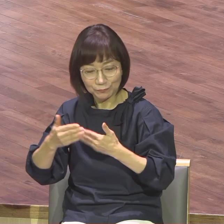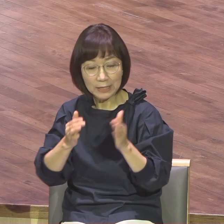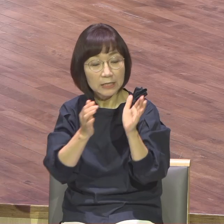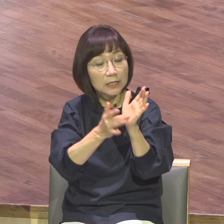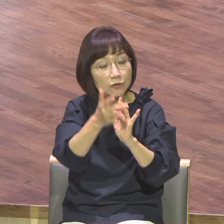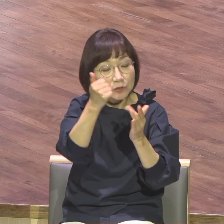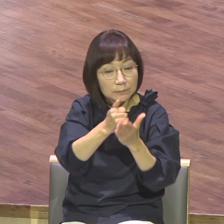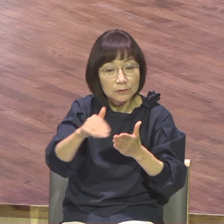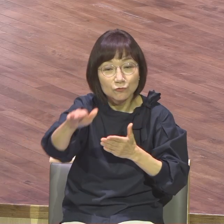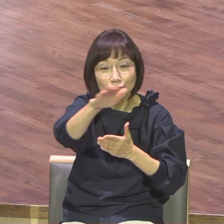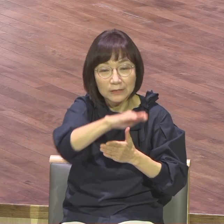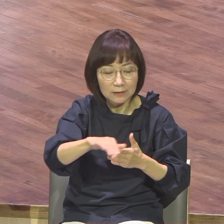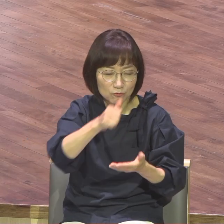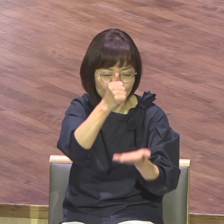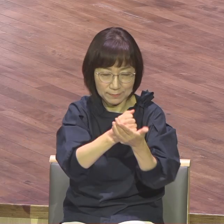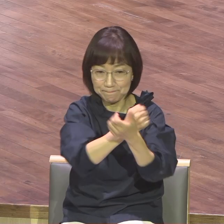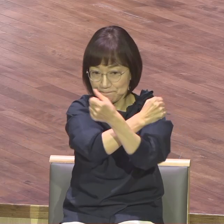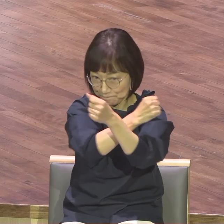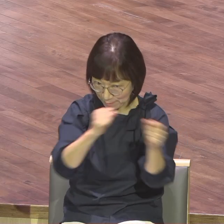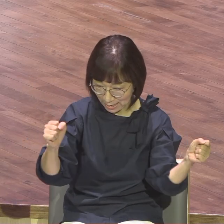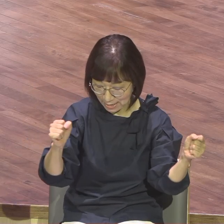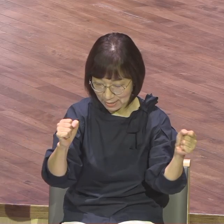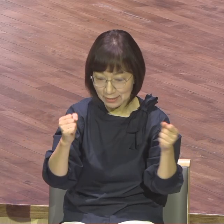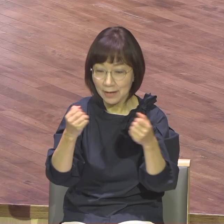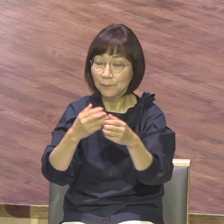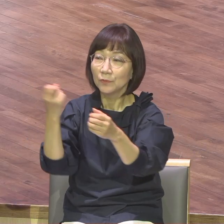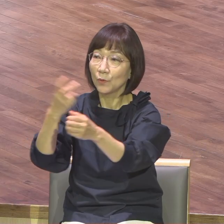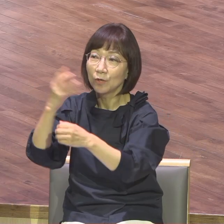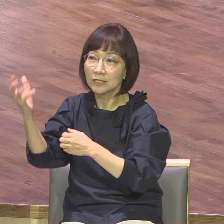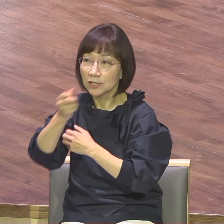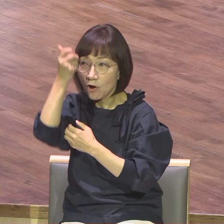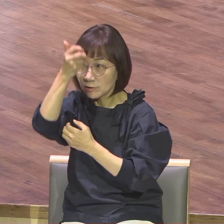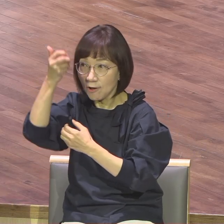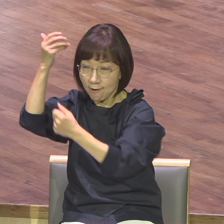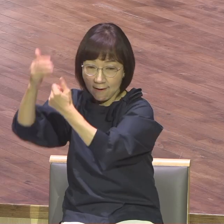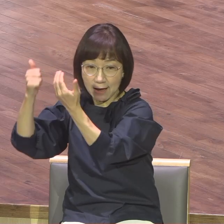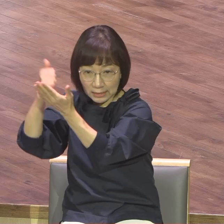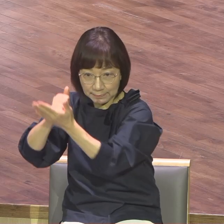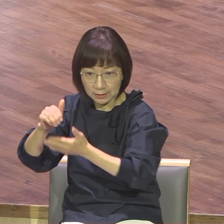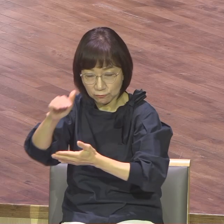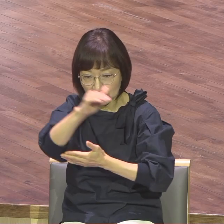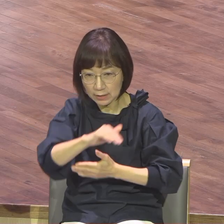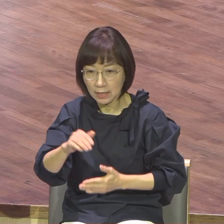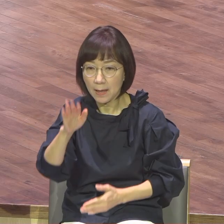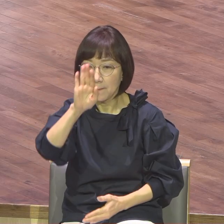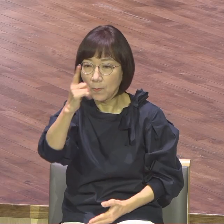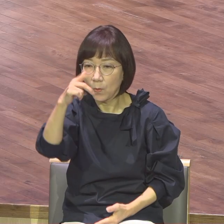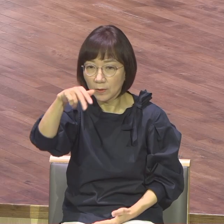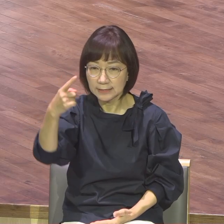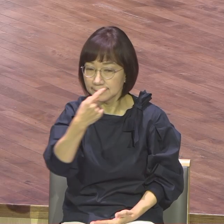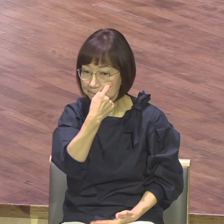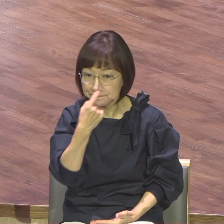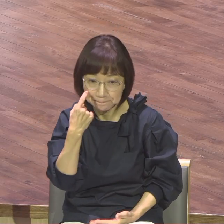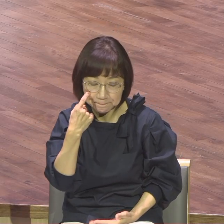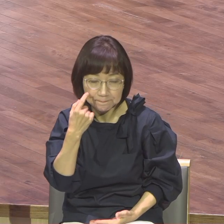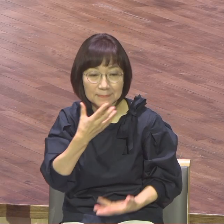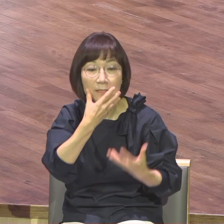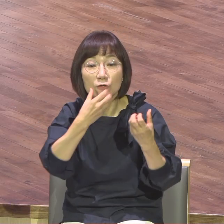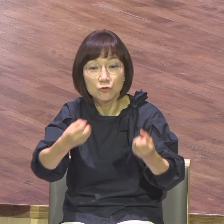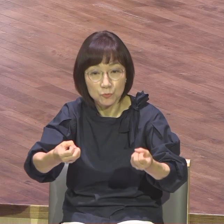기업 삼으심, 성령 하나님의 인치심과 보증을 통해서 주어진 구원의 축복을